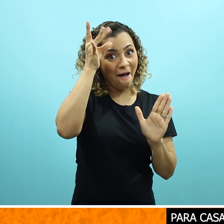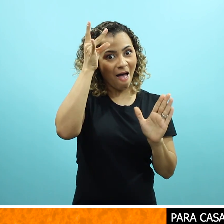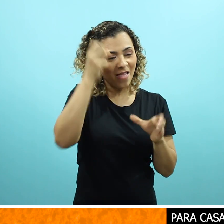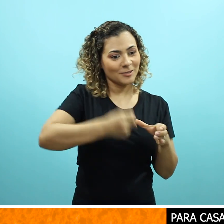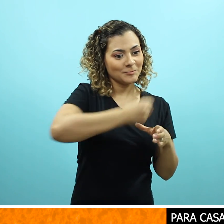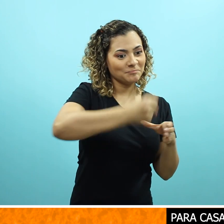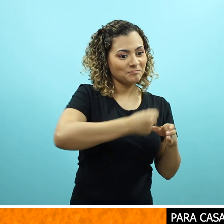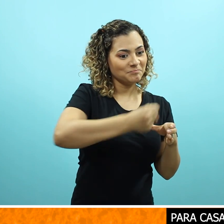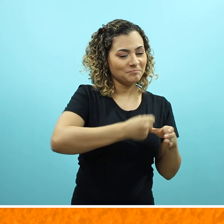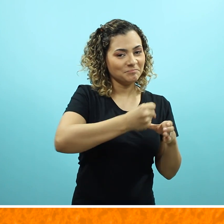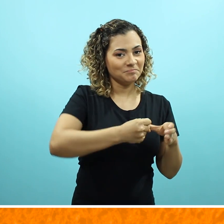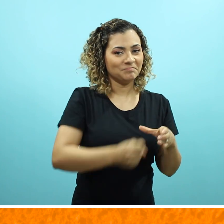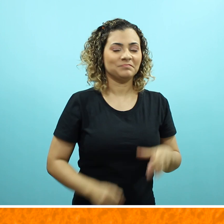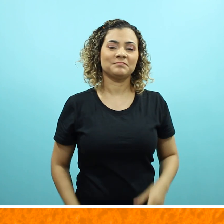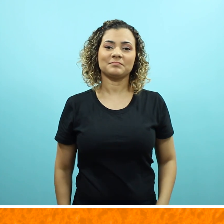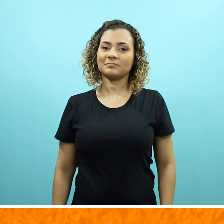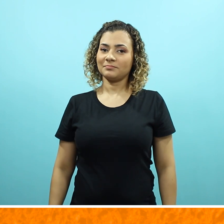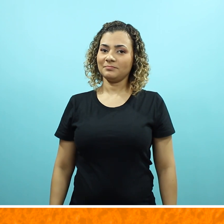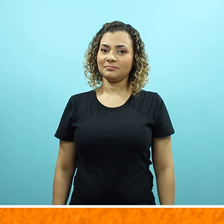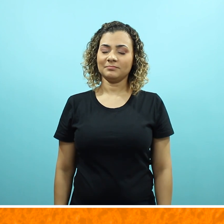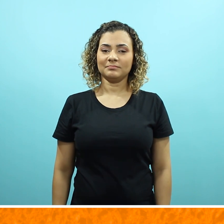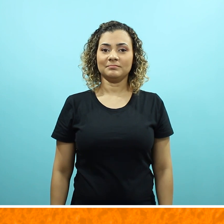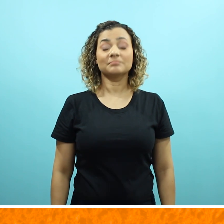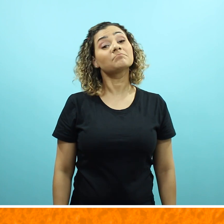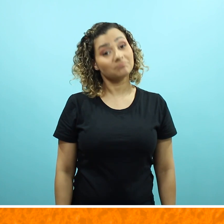de prepará-lo.